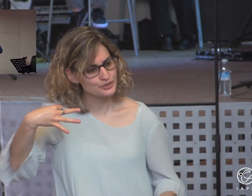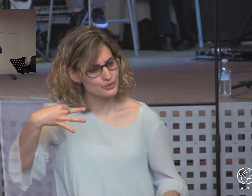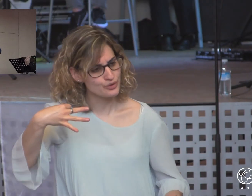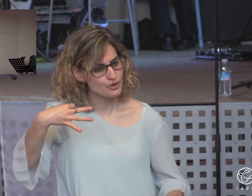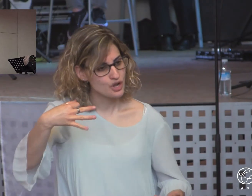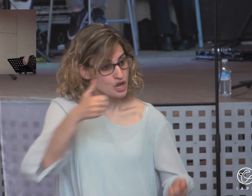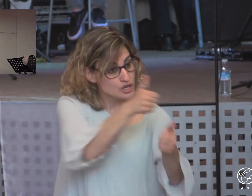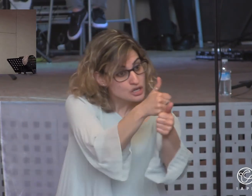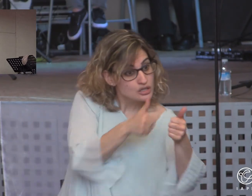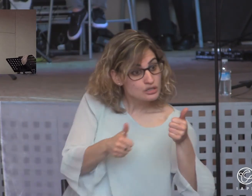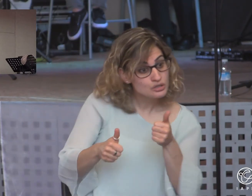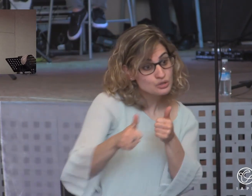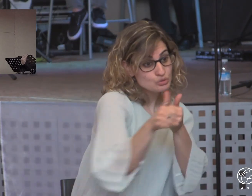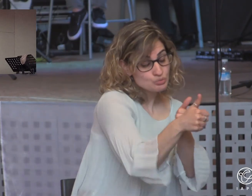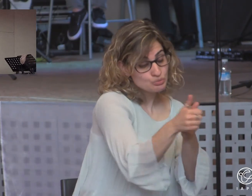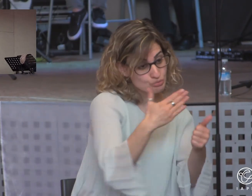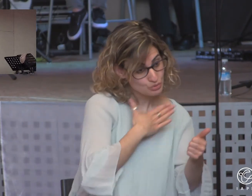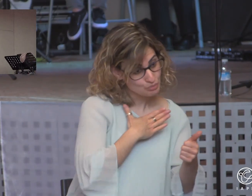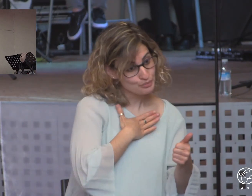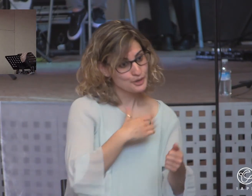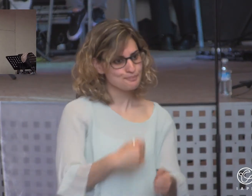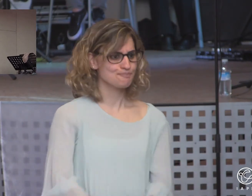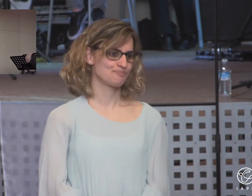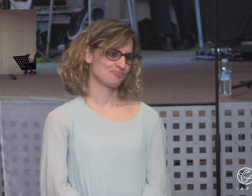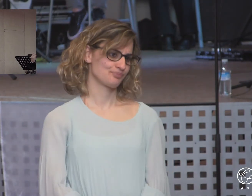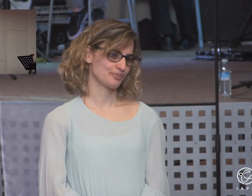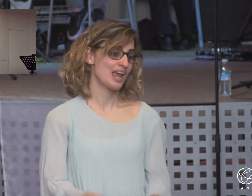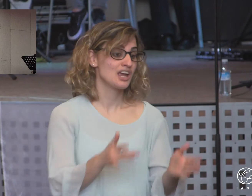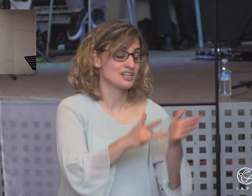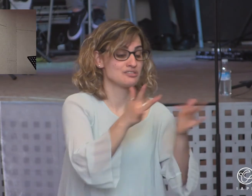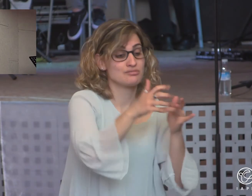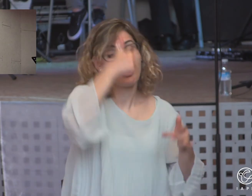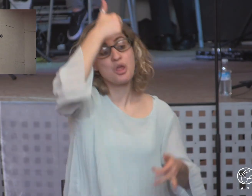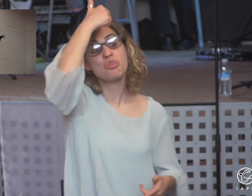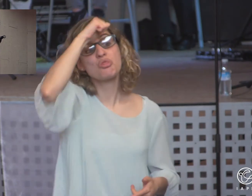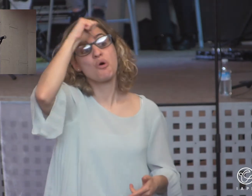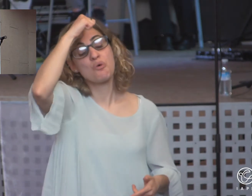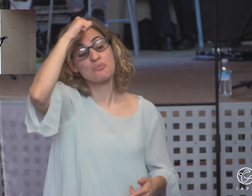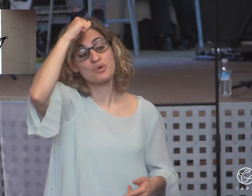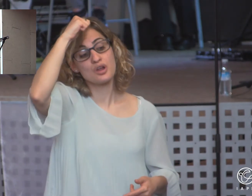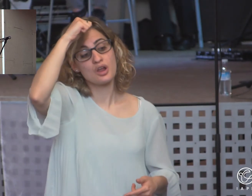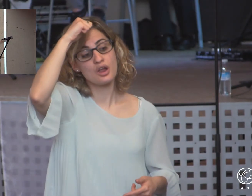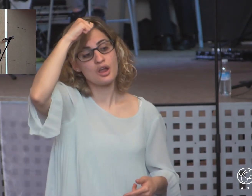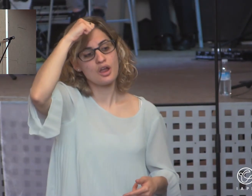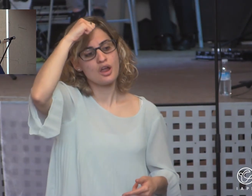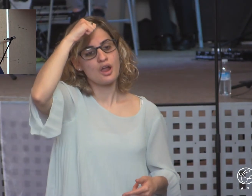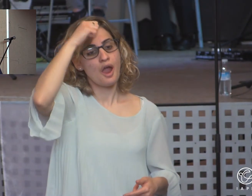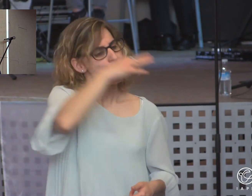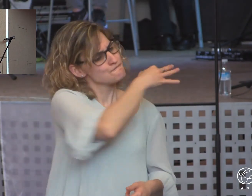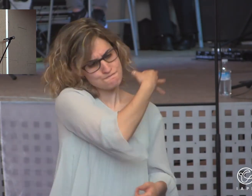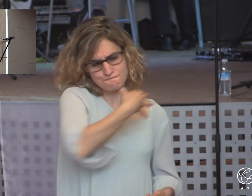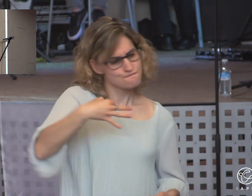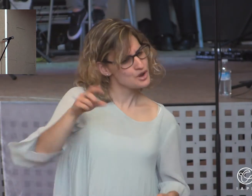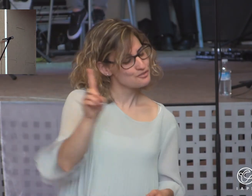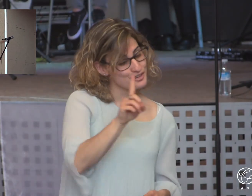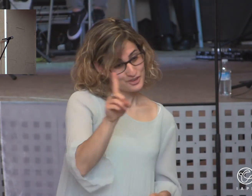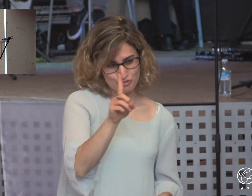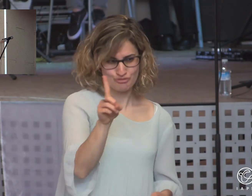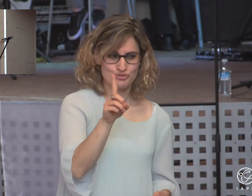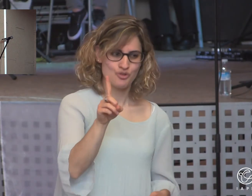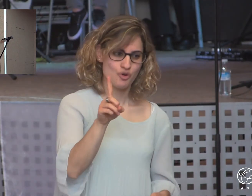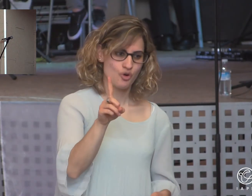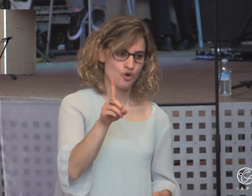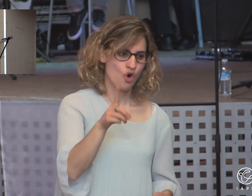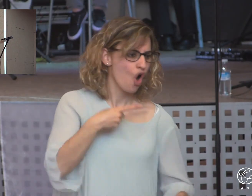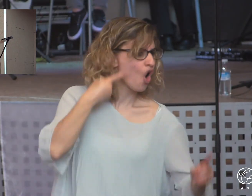sitio privilegiado, se hizo hombre y lo hizo para ser sacrificado por